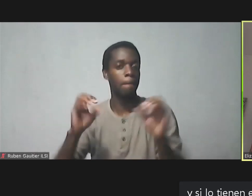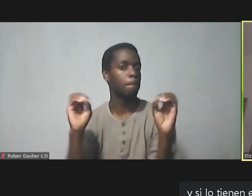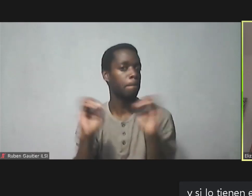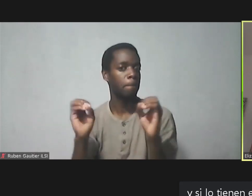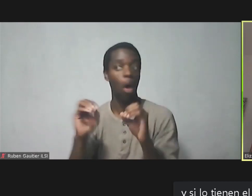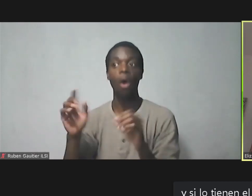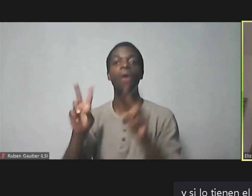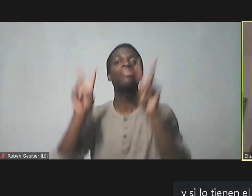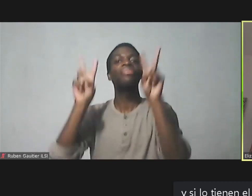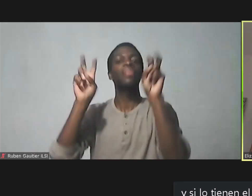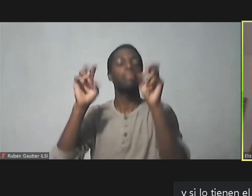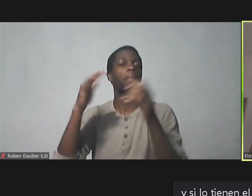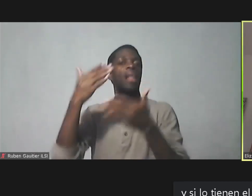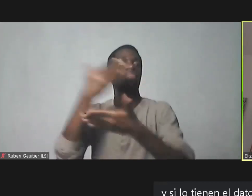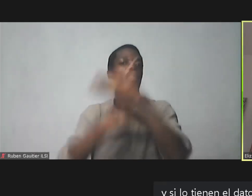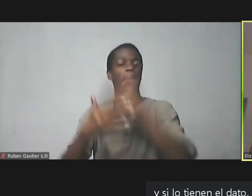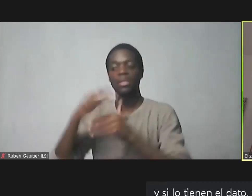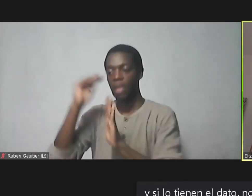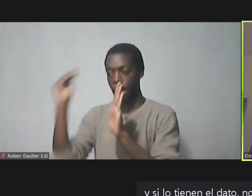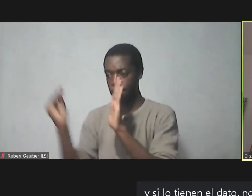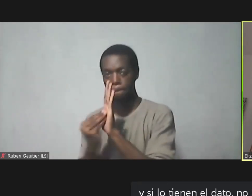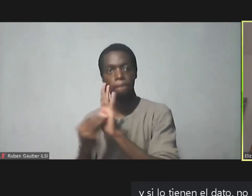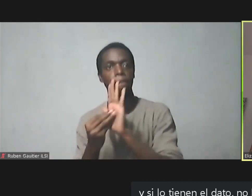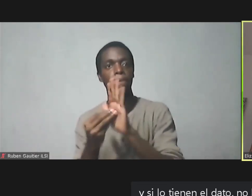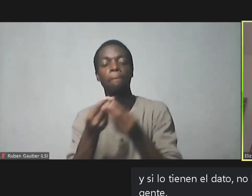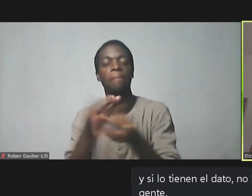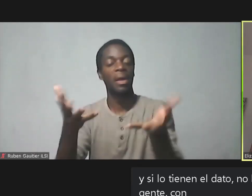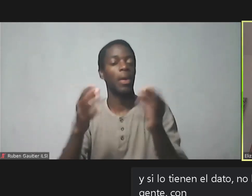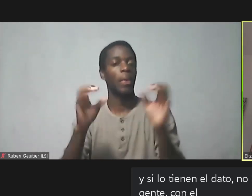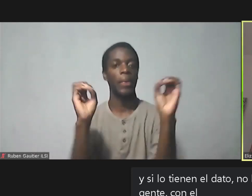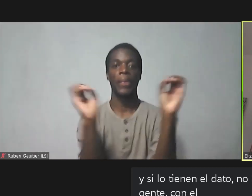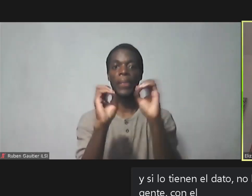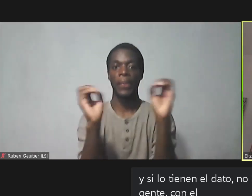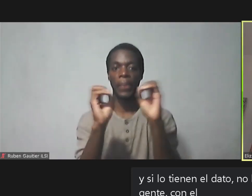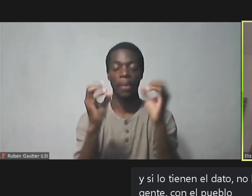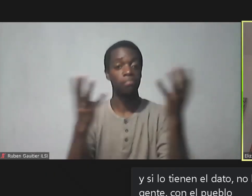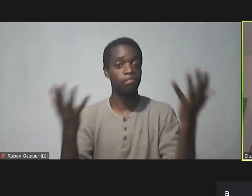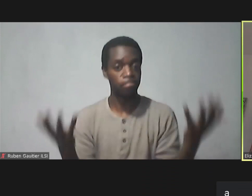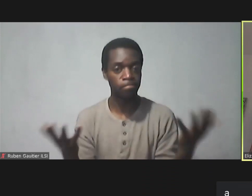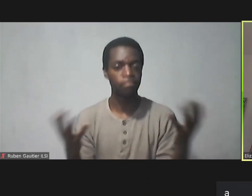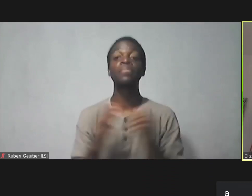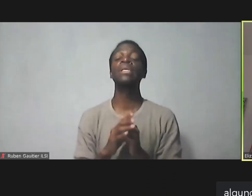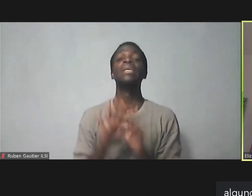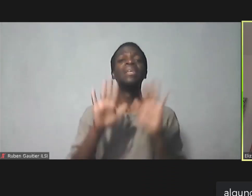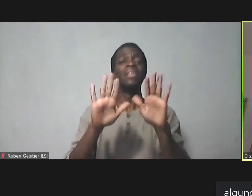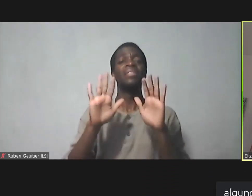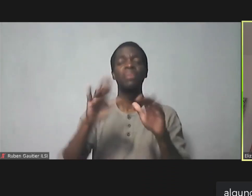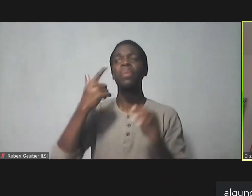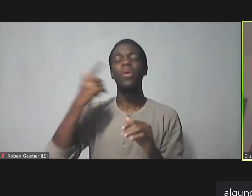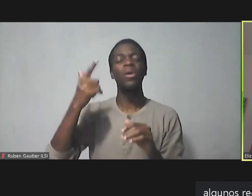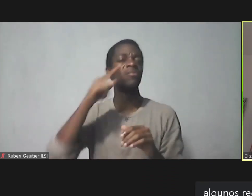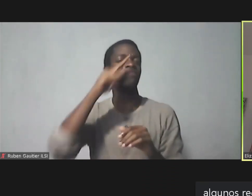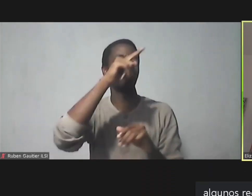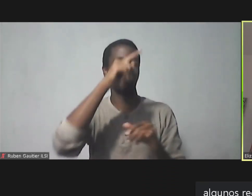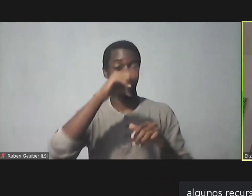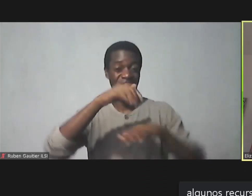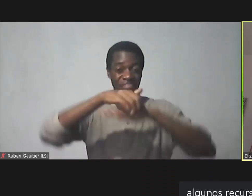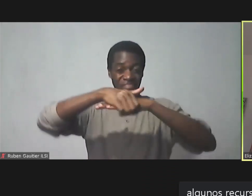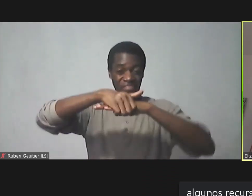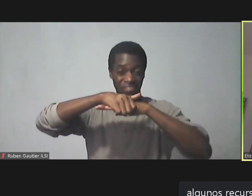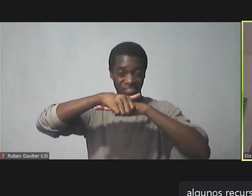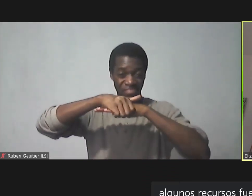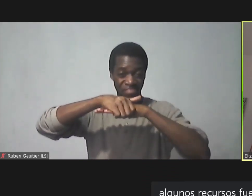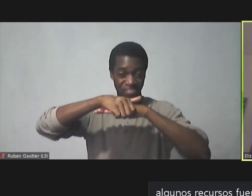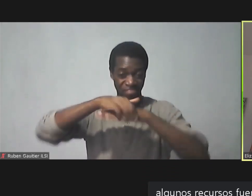recursos disponibles han sido compartidos o lo serán pronto. Por ejemplo, en Inglaterra tiene un